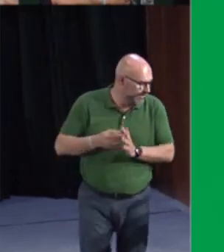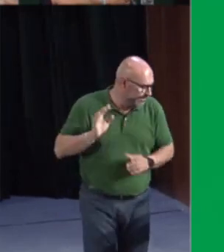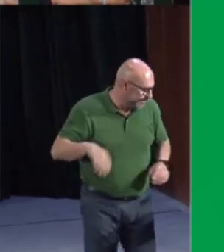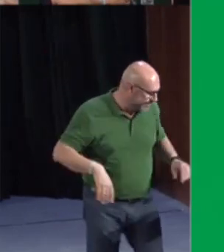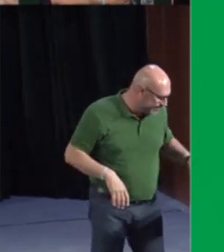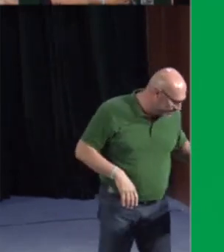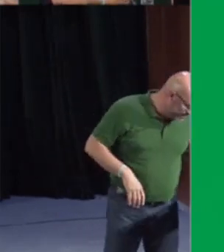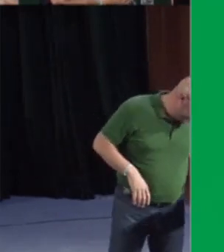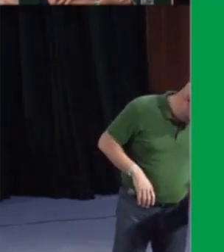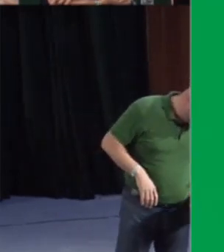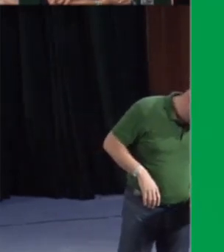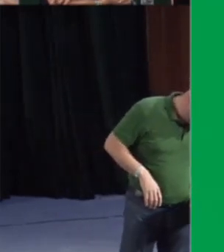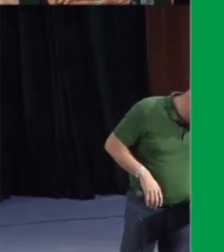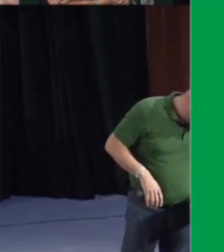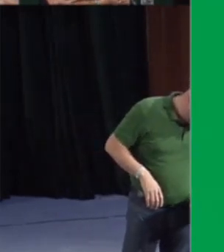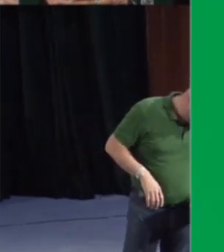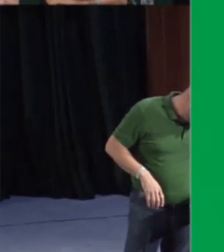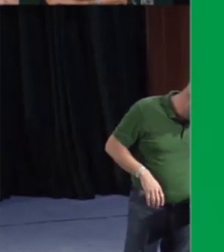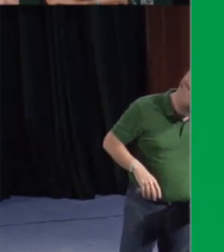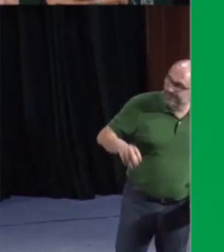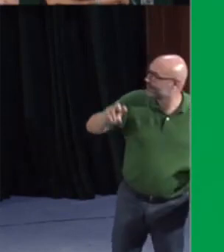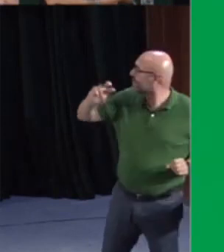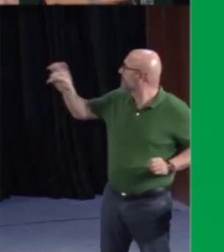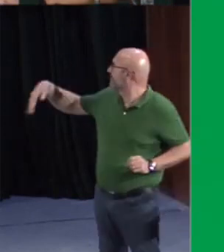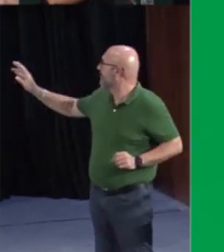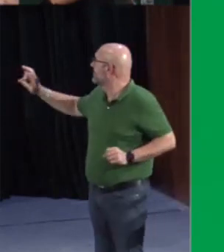¿Cómo hacemos? Perdona.